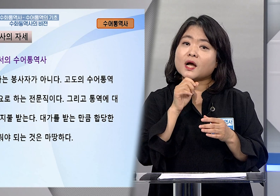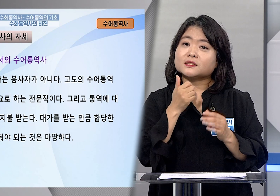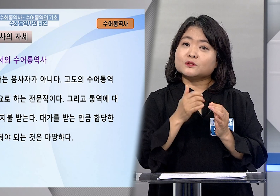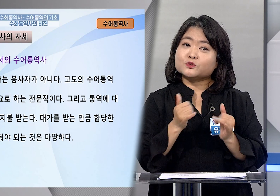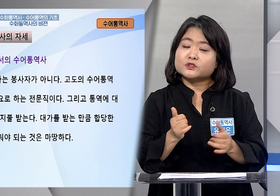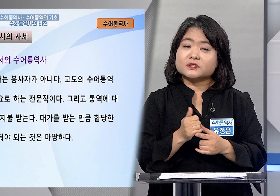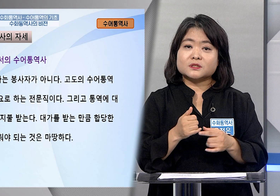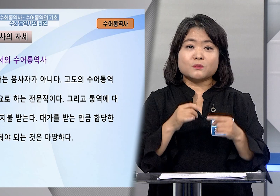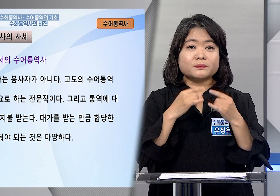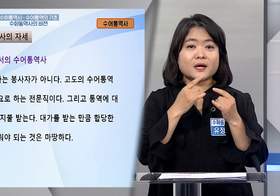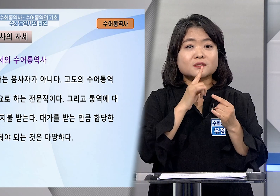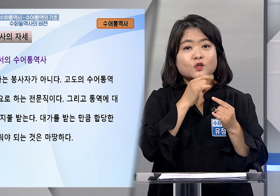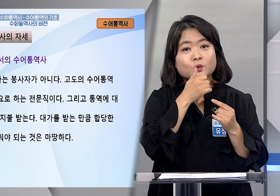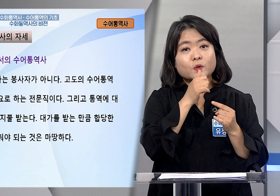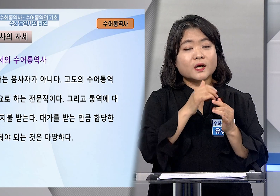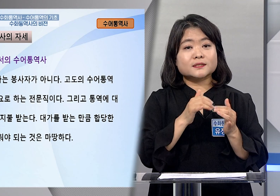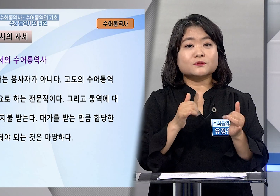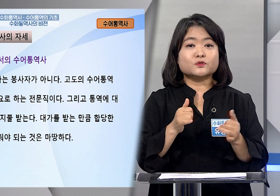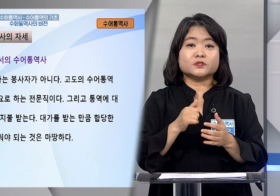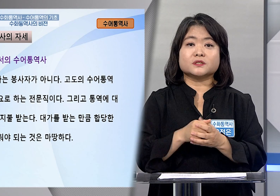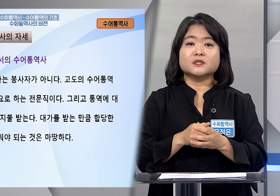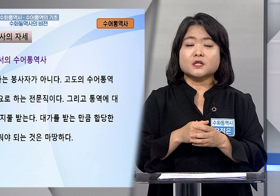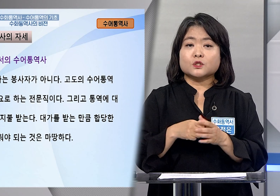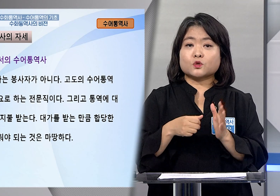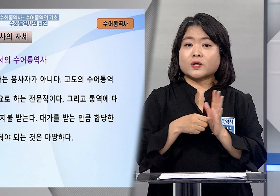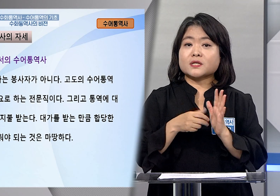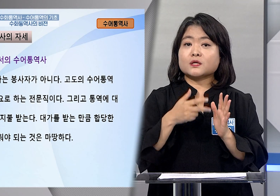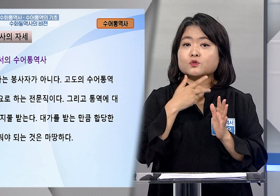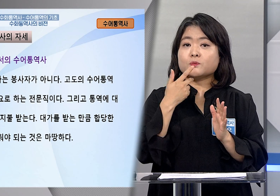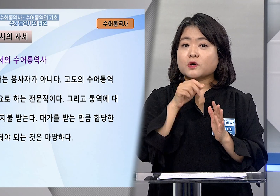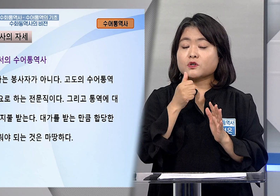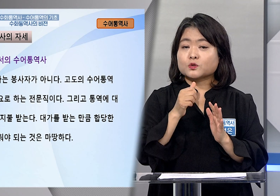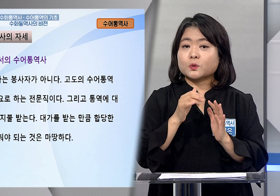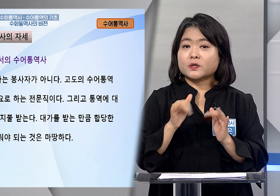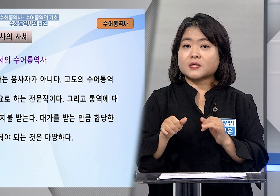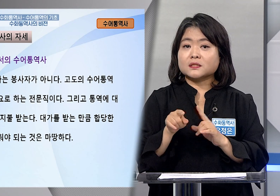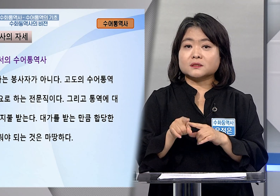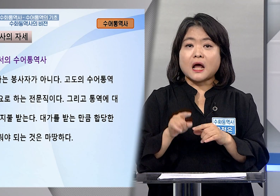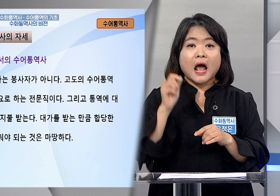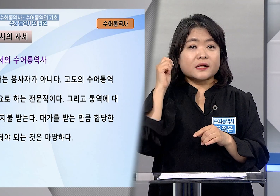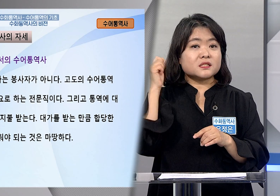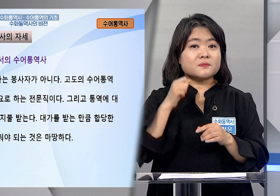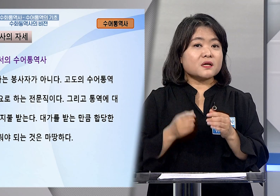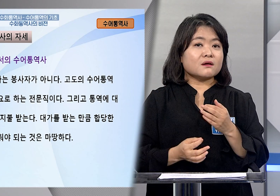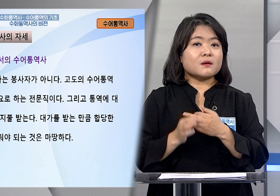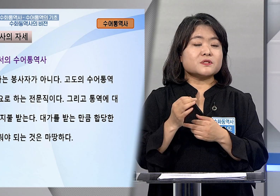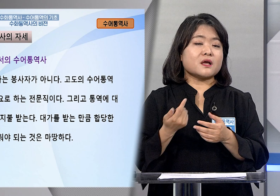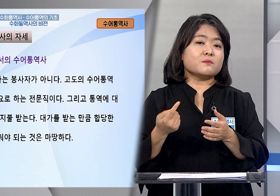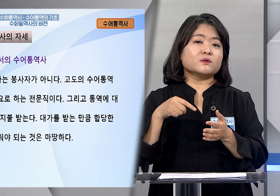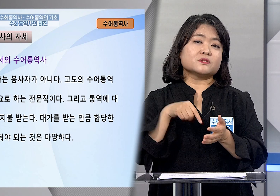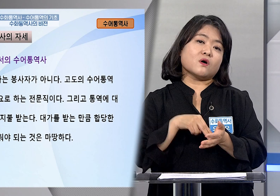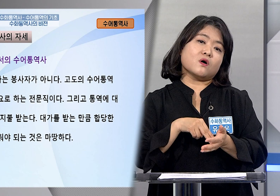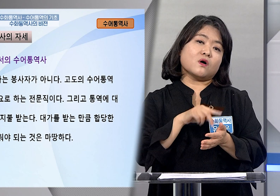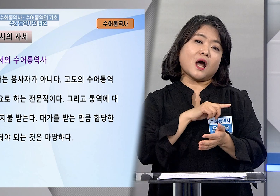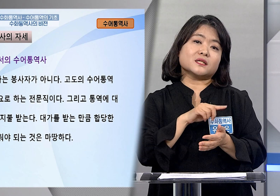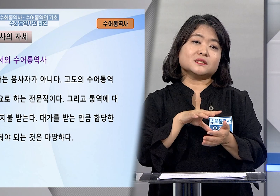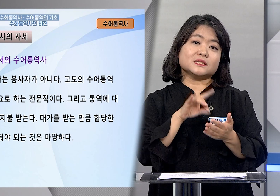통역하시는 분들, 뭐 프랑스어 통역하시는 분들, 또 굉장히 유명한 영어 통역사는 아침에 일어나면 제일 먼저 하는